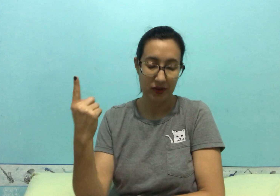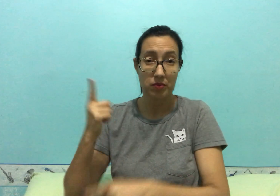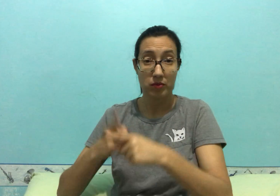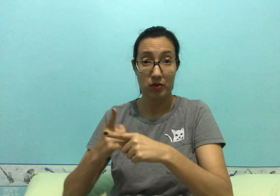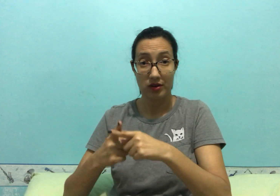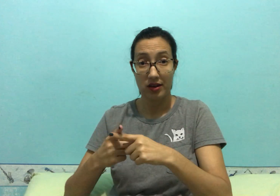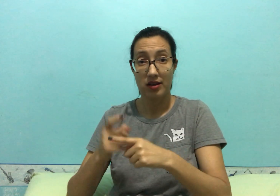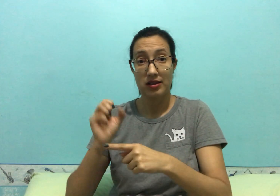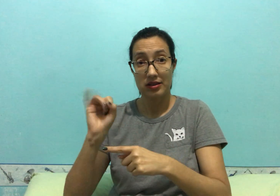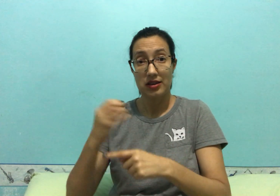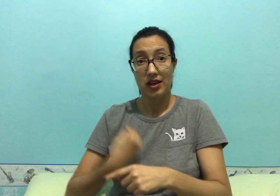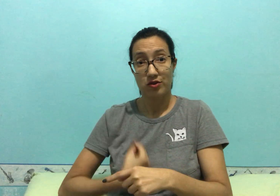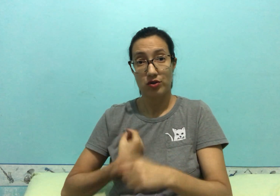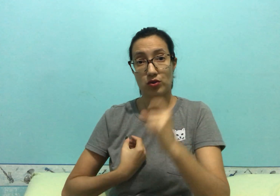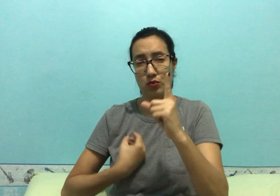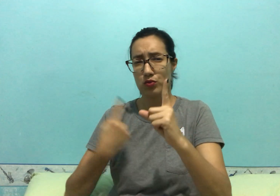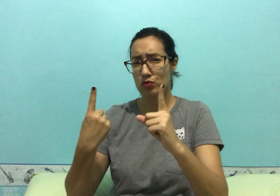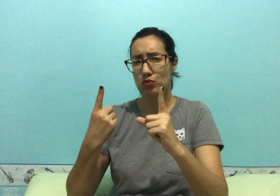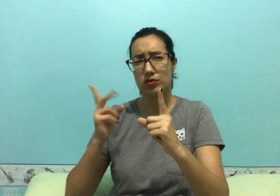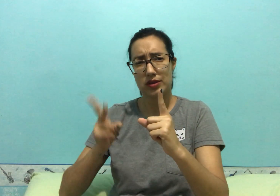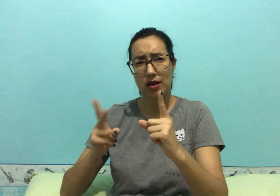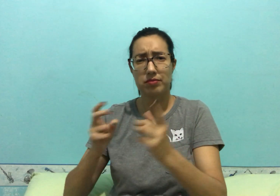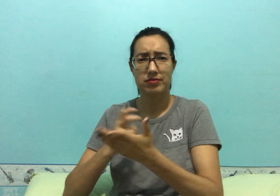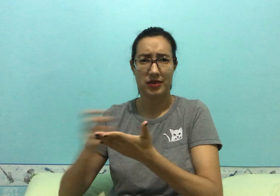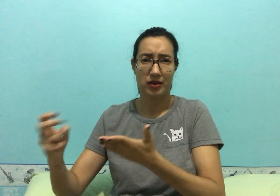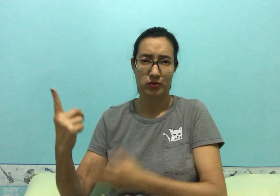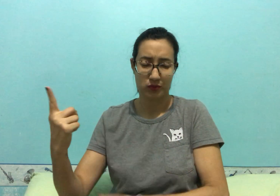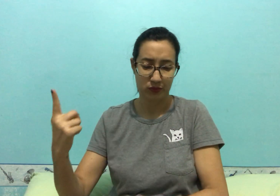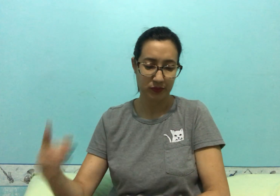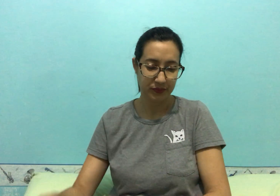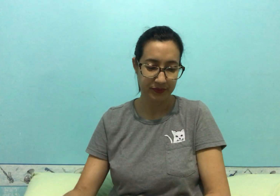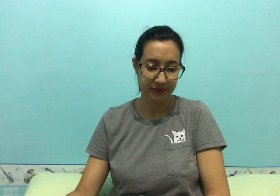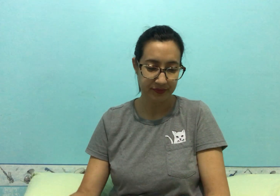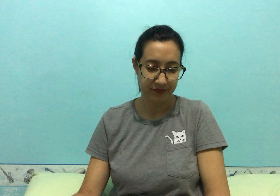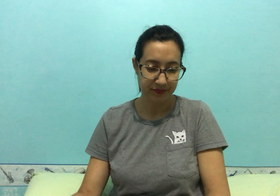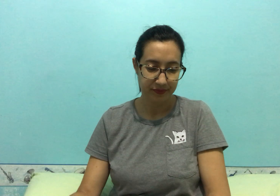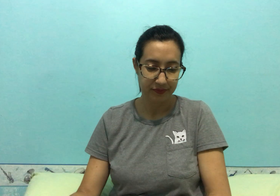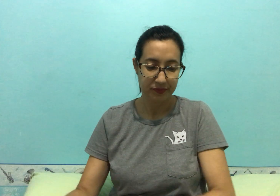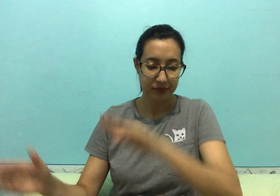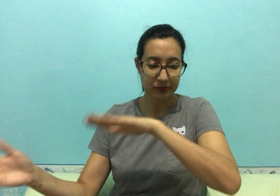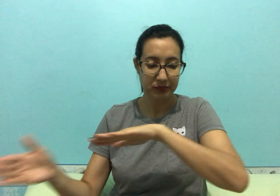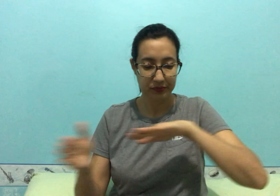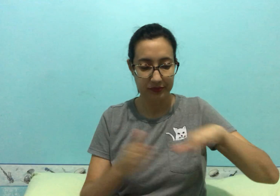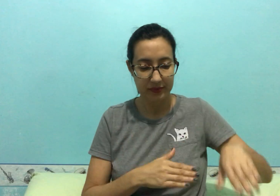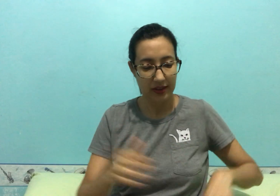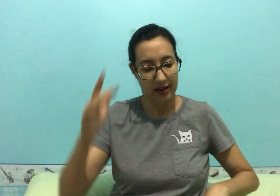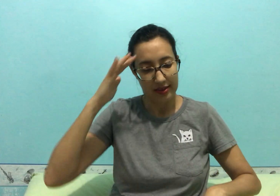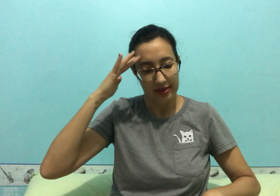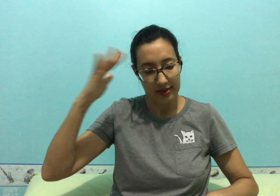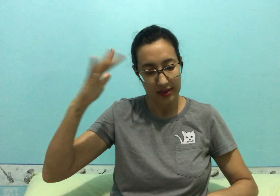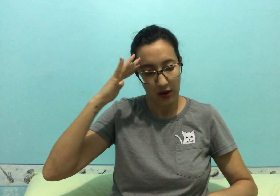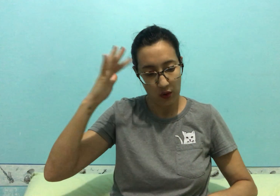Okay? Temos ainda outros teoremas agora para duas variáveis. Então nós temos aqui a